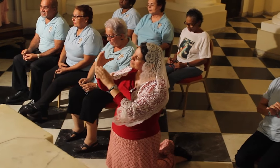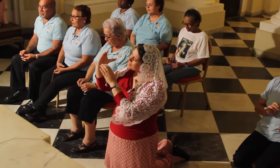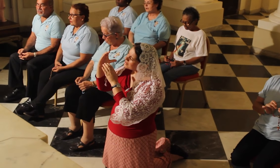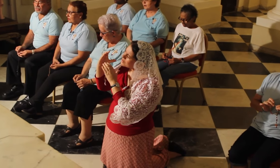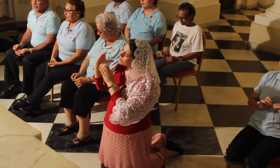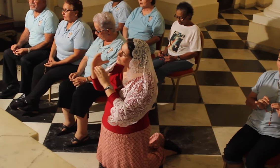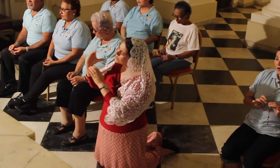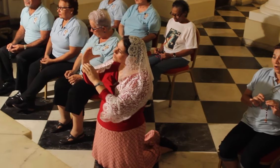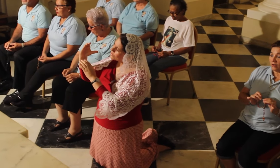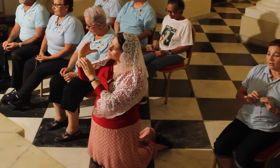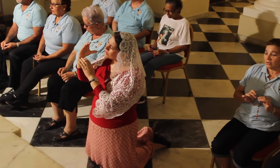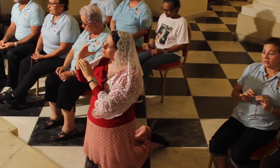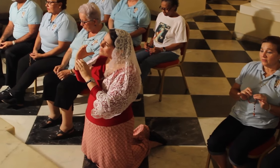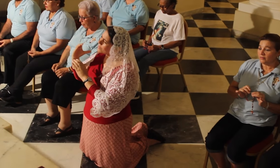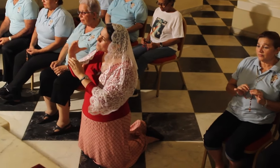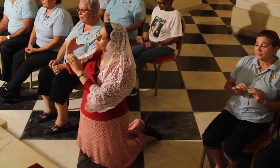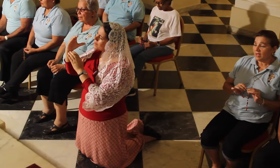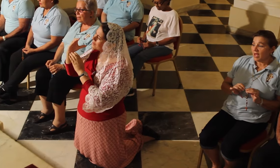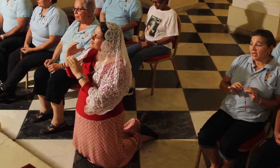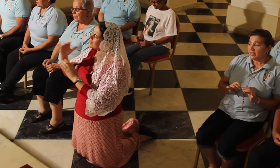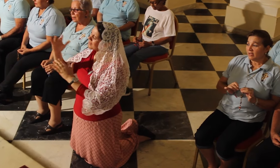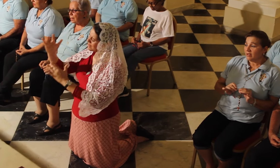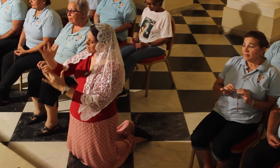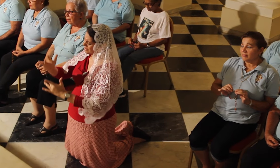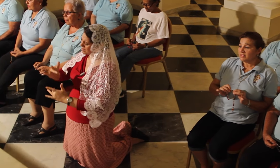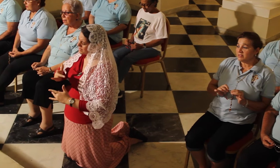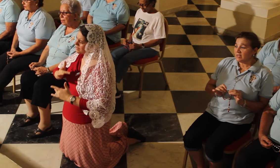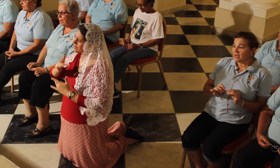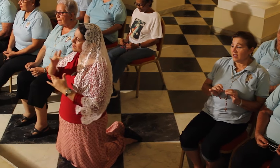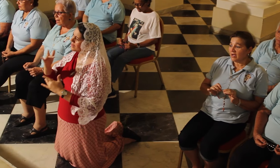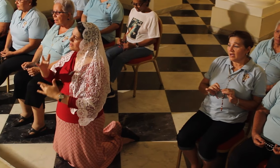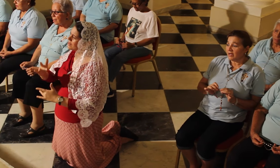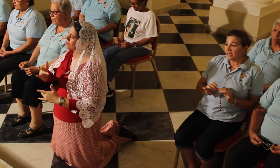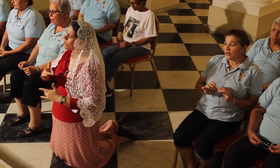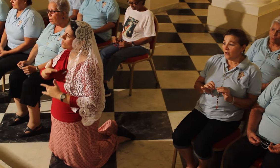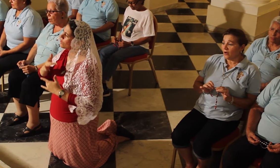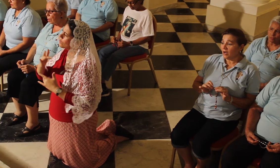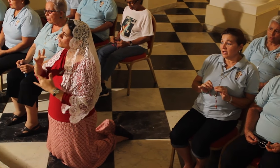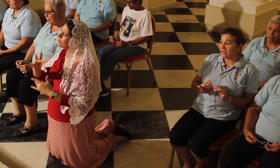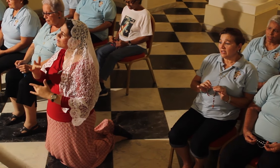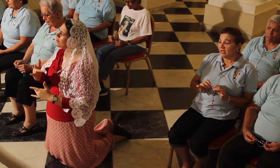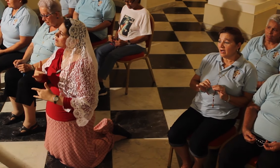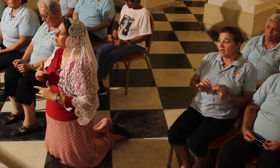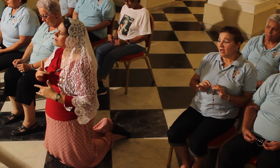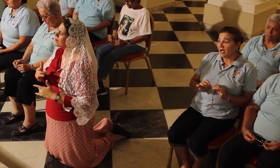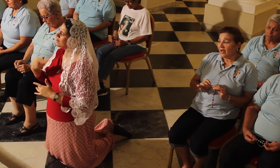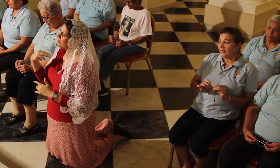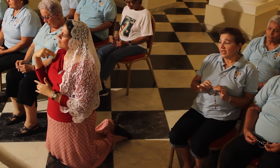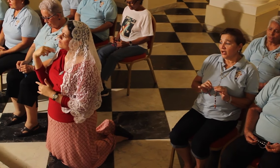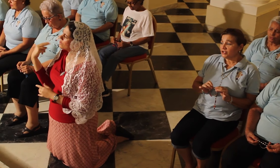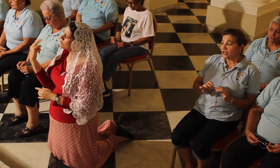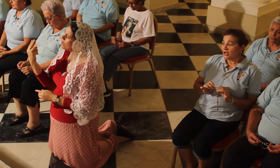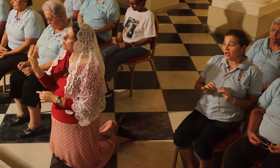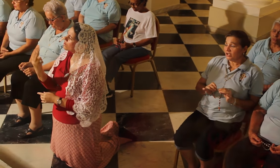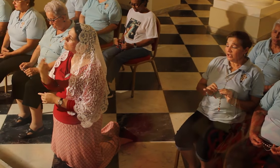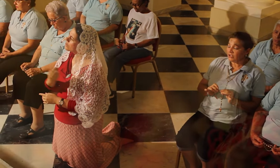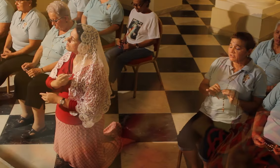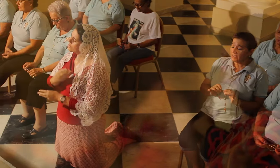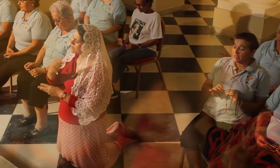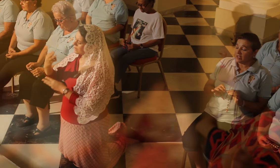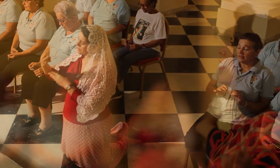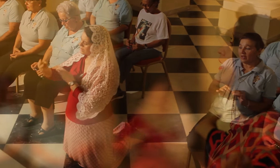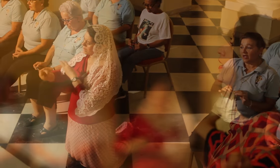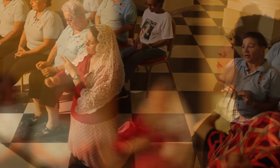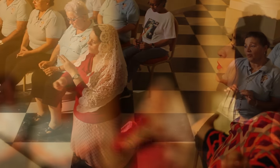pasión, ten misericordia de nosotros